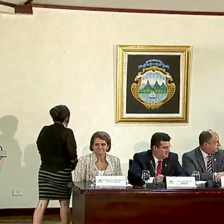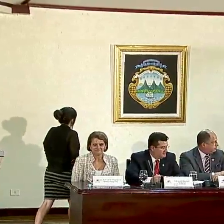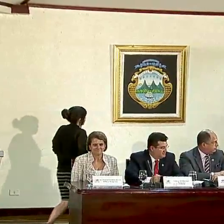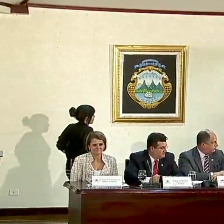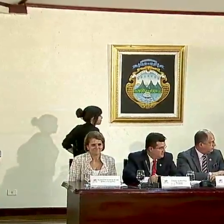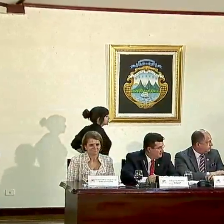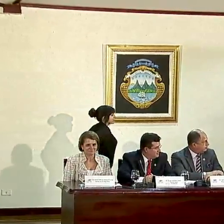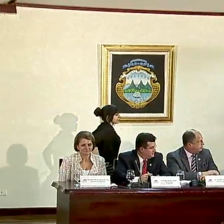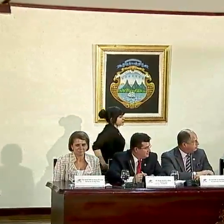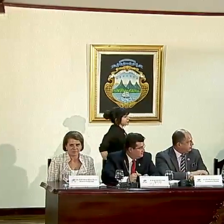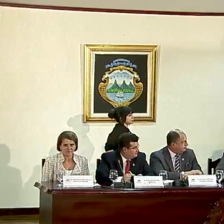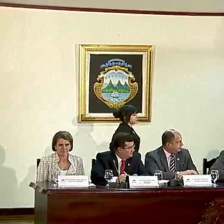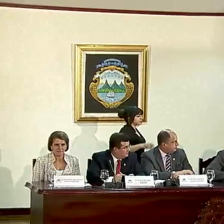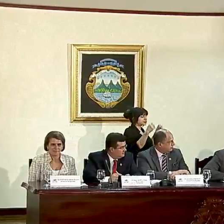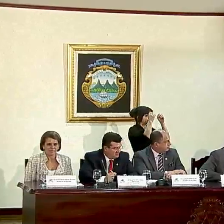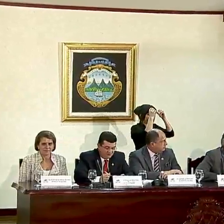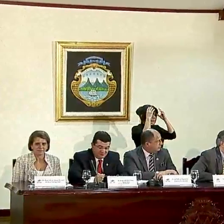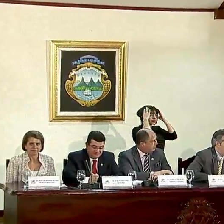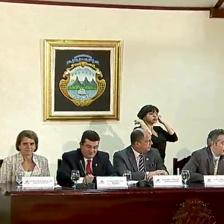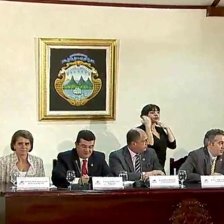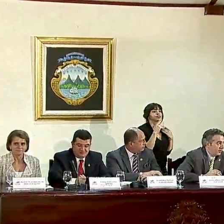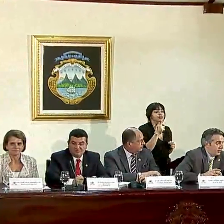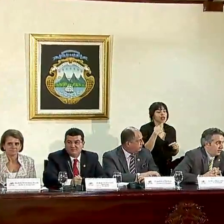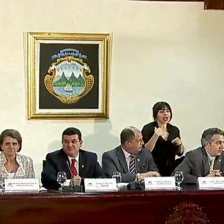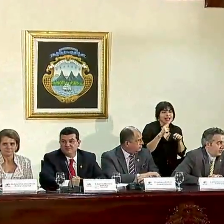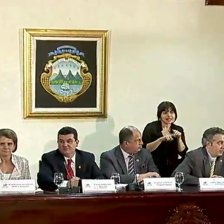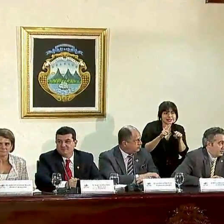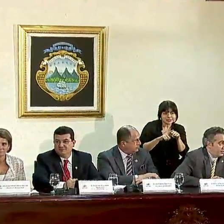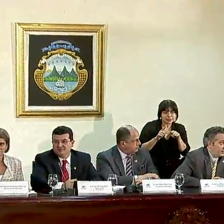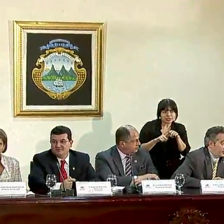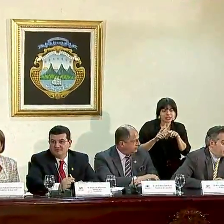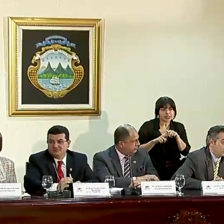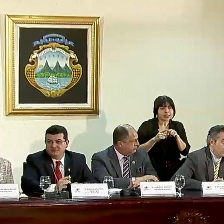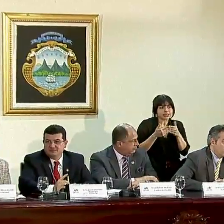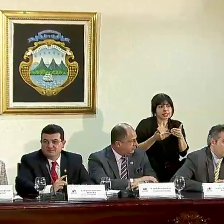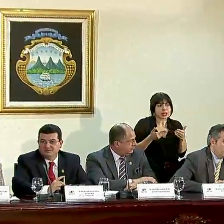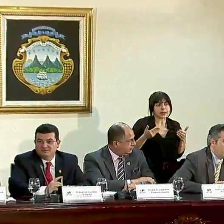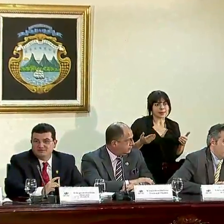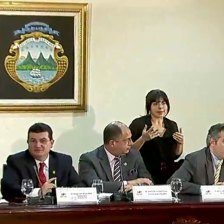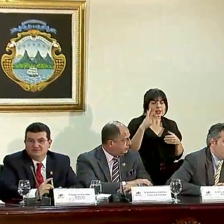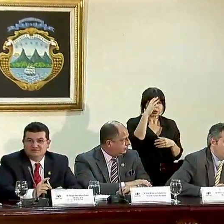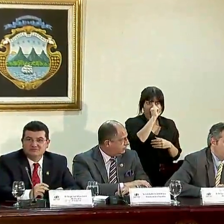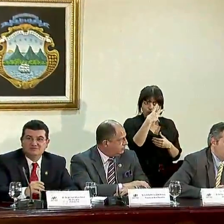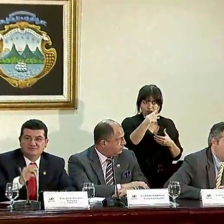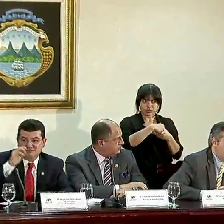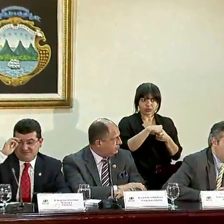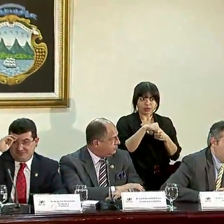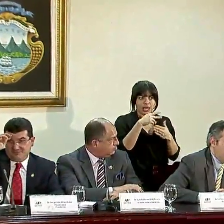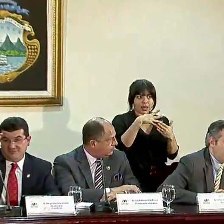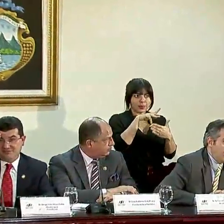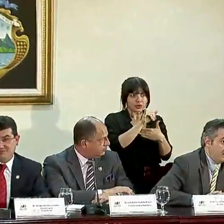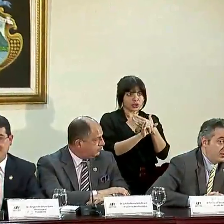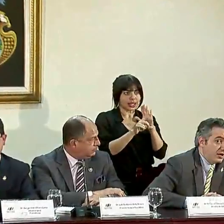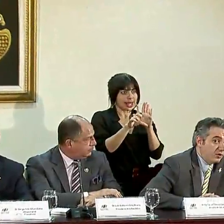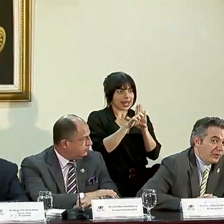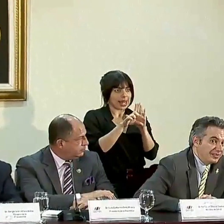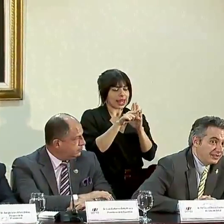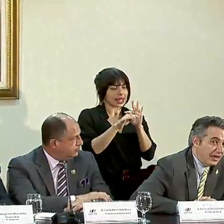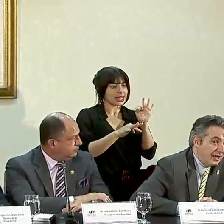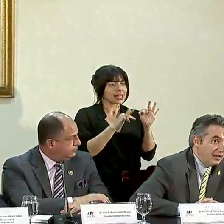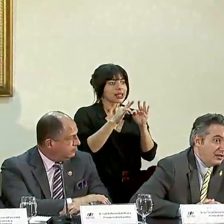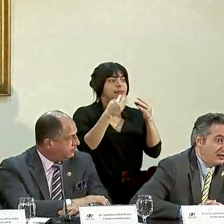Sí, gracias. En realidad hay una serie de elementos que contempla el anteproyecto de ley de